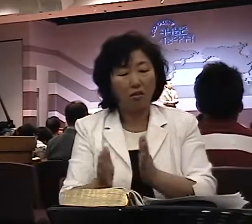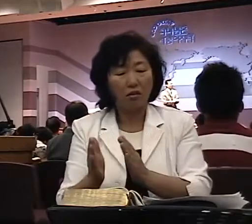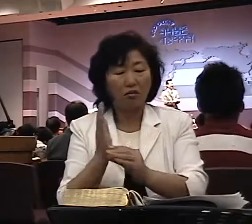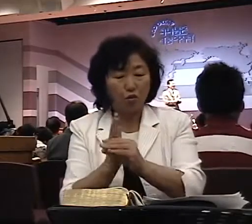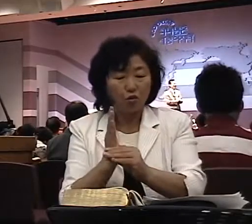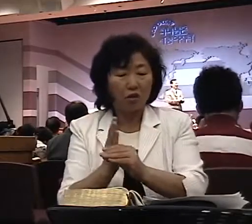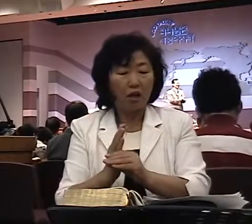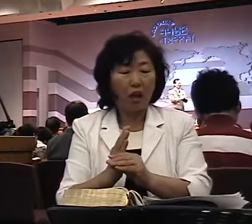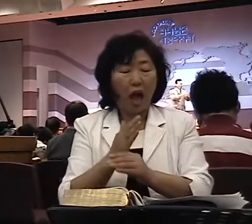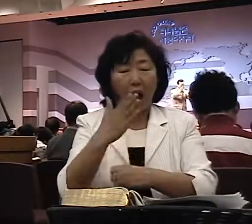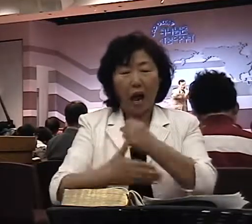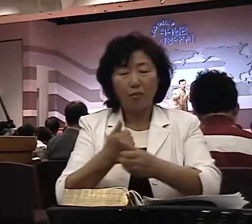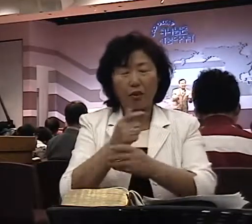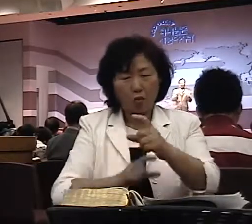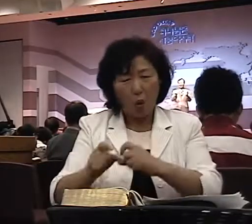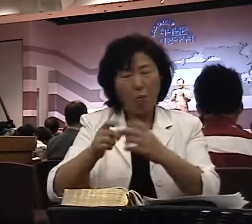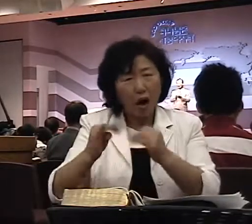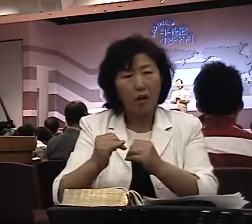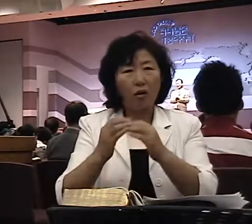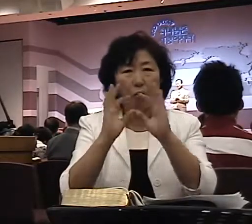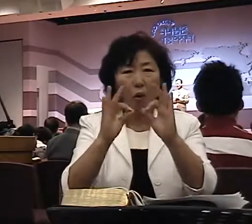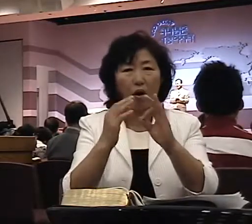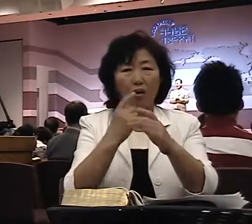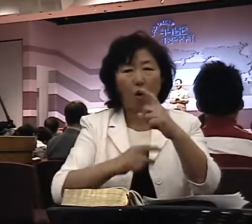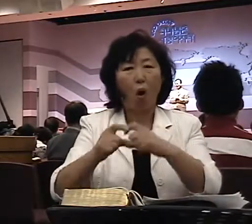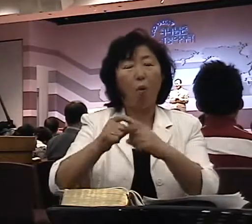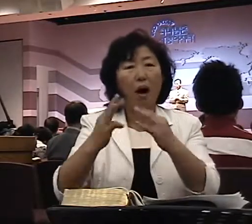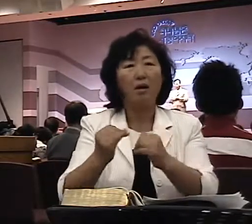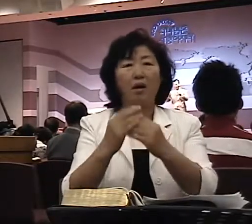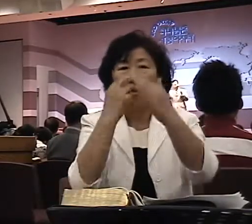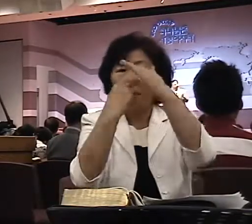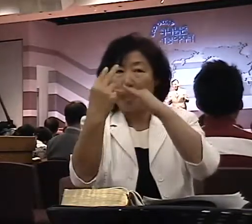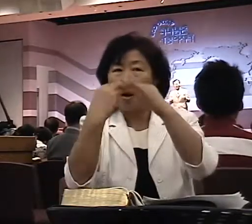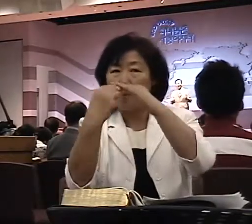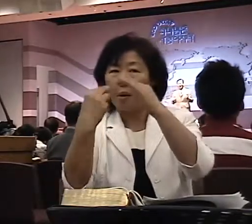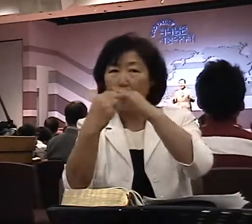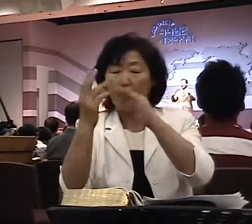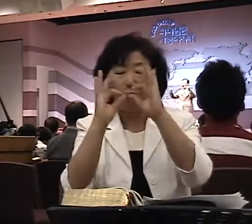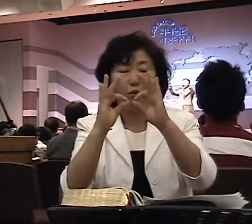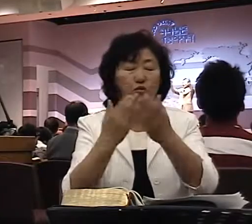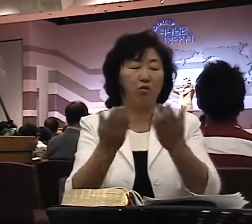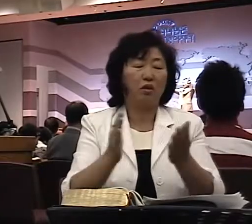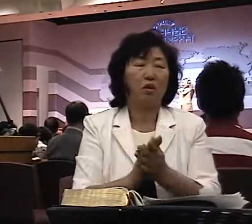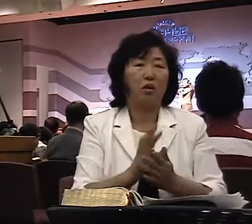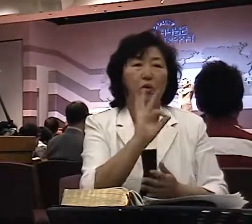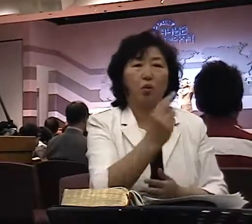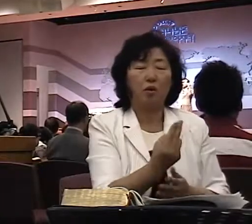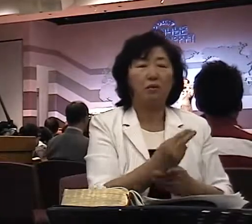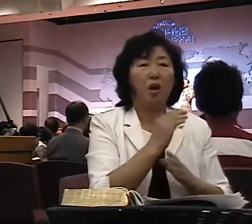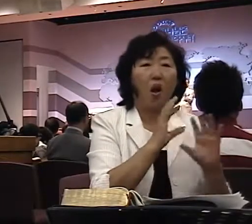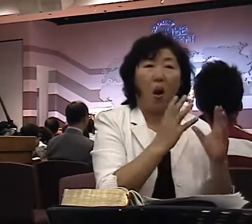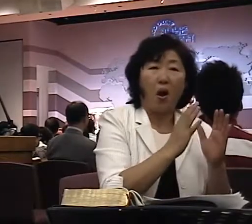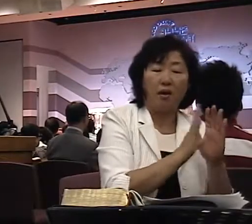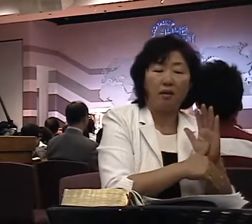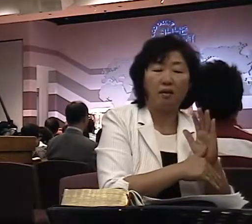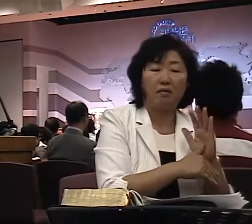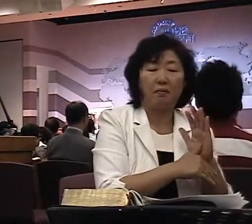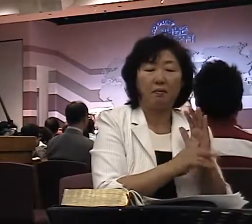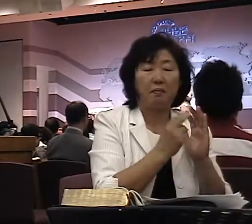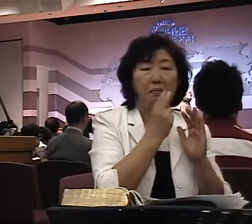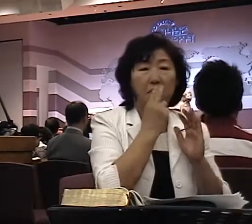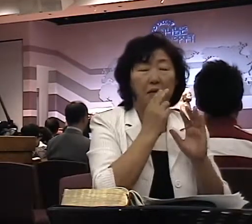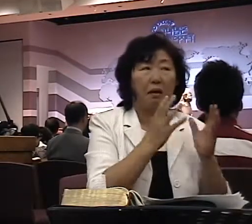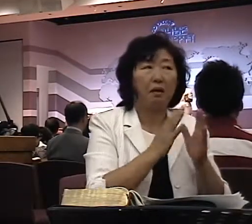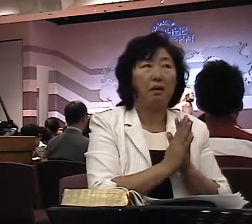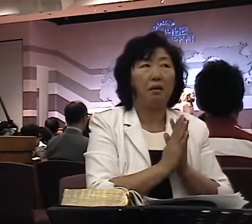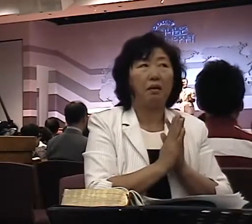것을 보여주신다. 더 많은 비전을 그에게 허락하시더라. 요셉이 어렸을 때 하나님께로부터 꿈을 받고